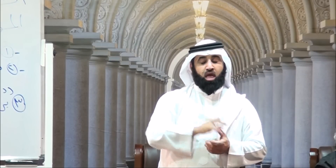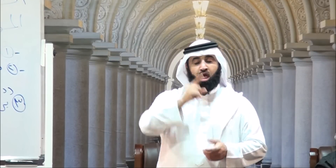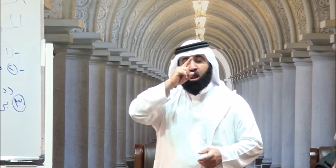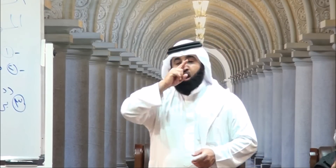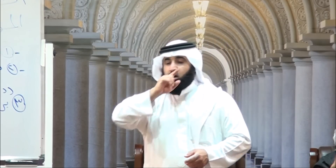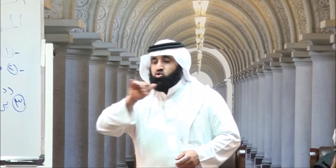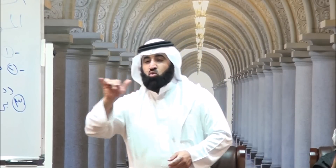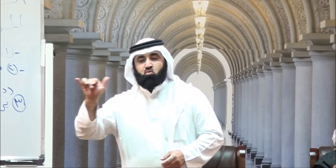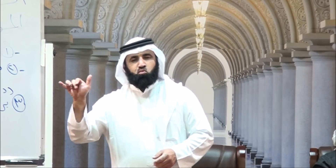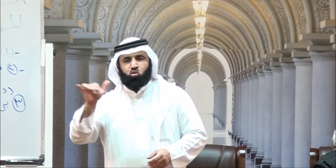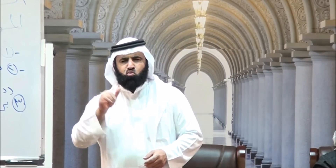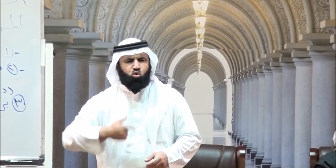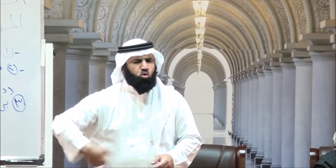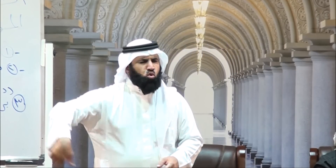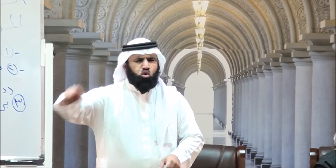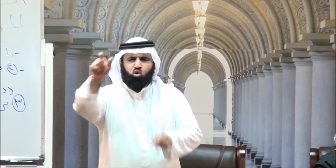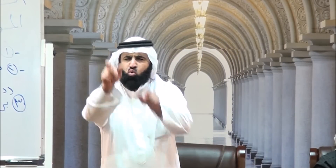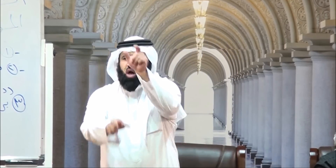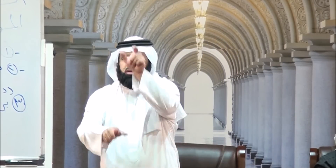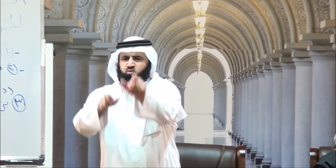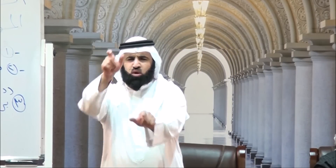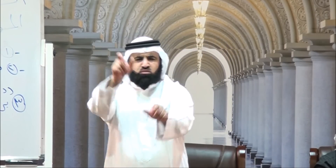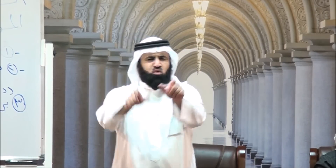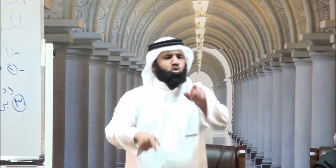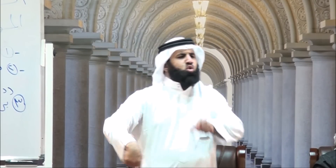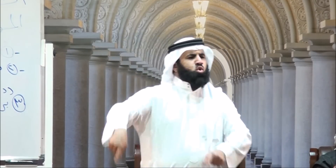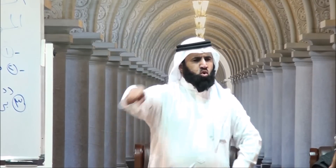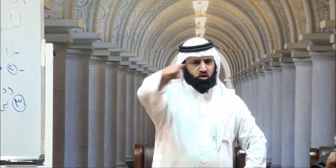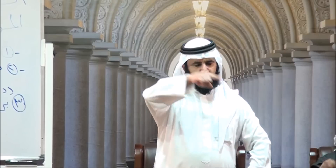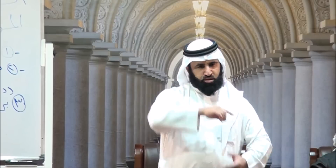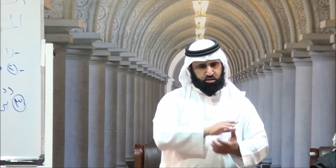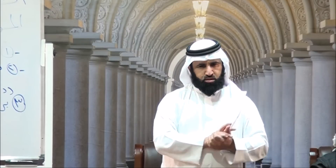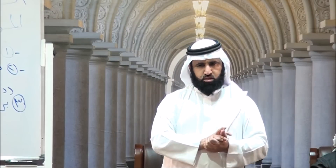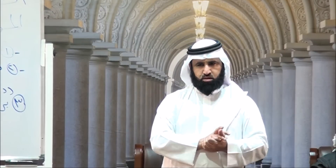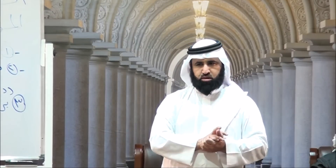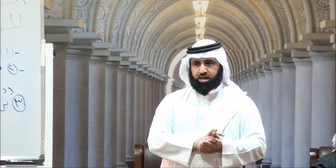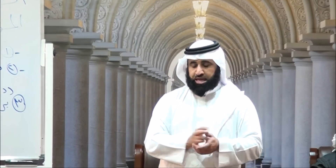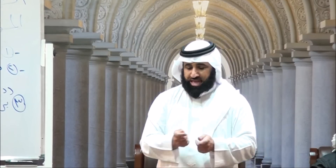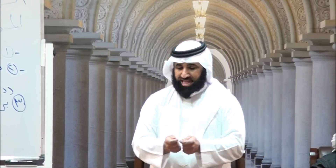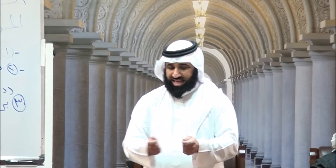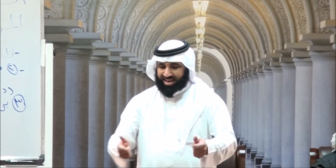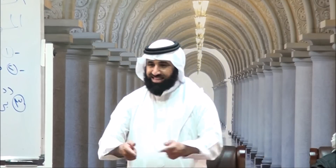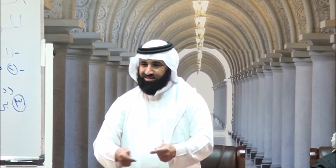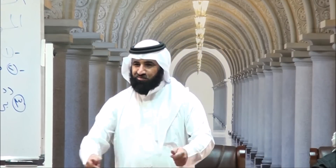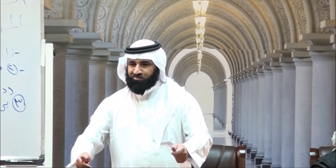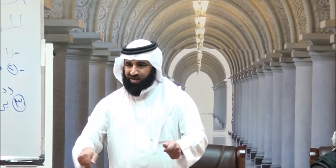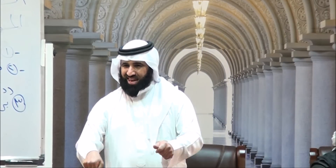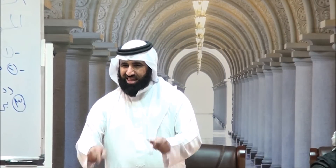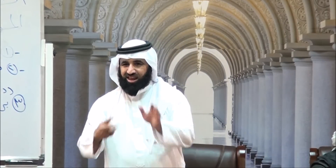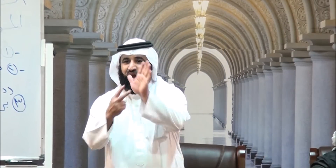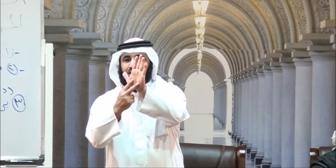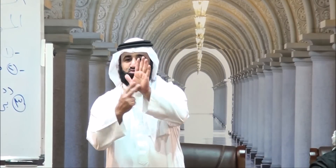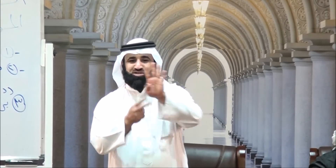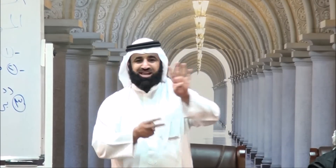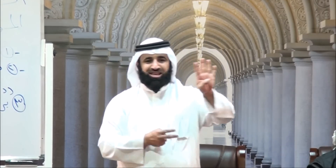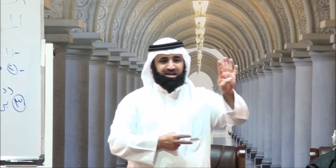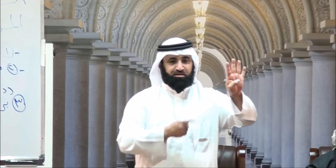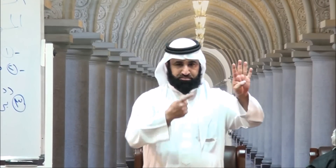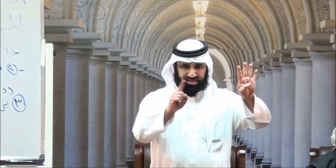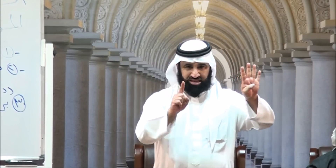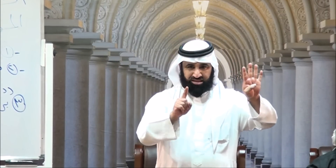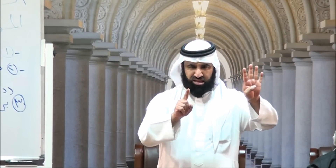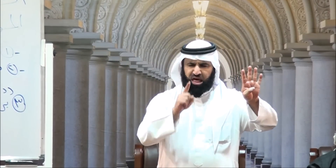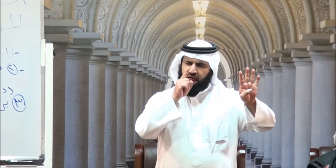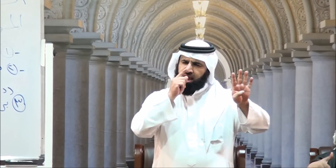لازم كل واحد منا الآن من الراتب الشهر القادم يستقطع شيء